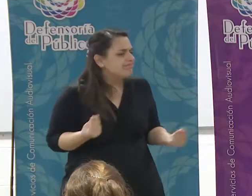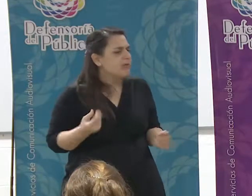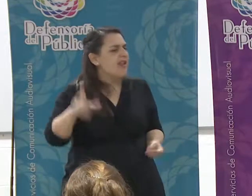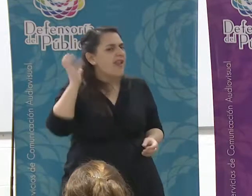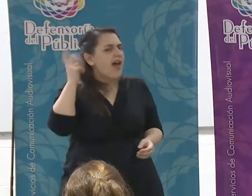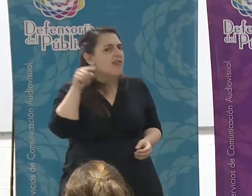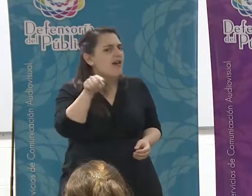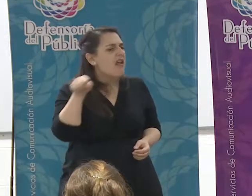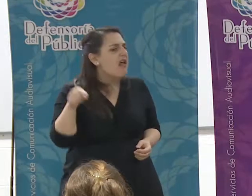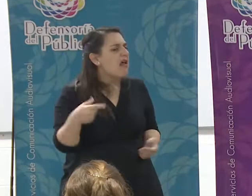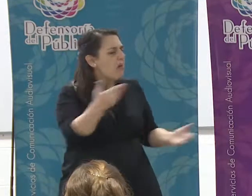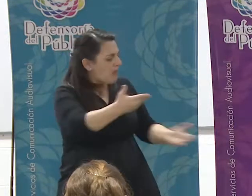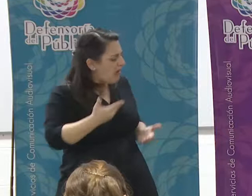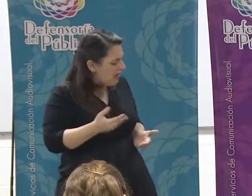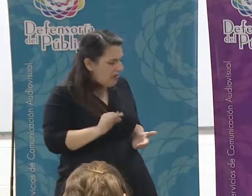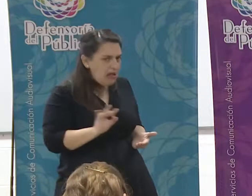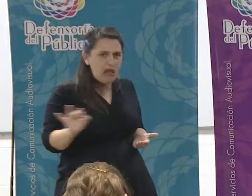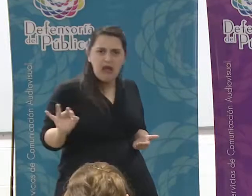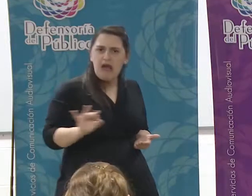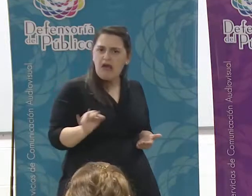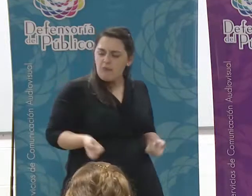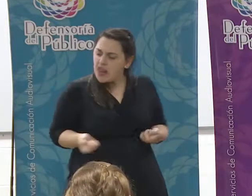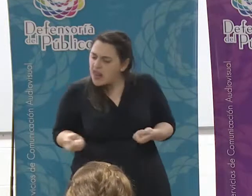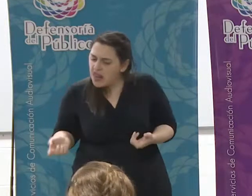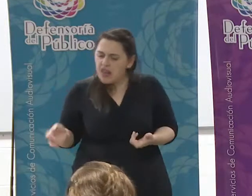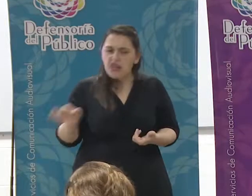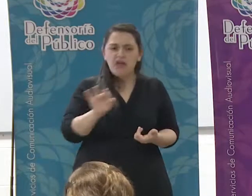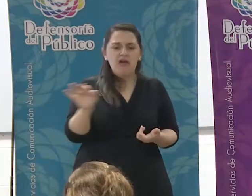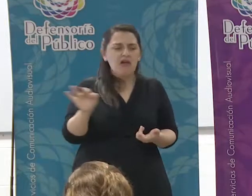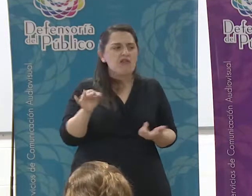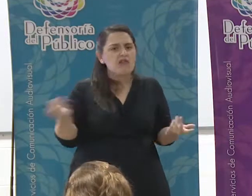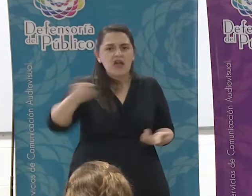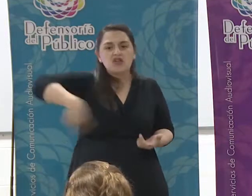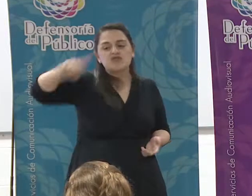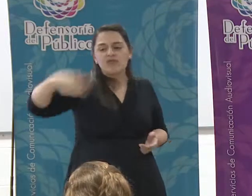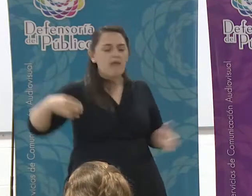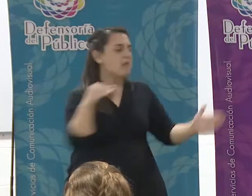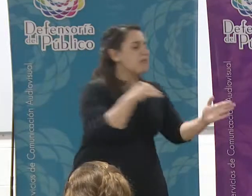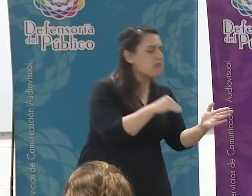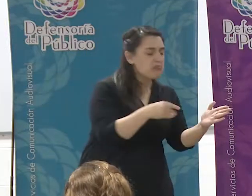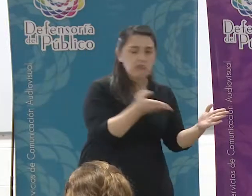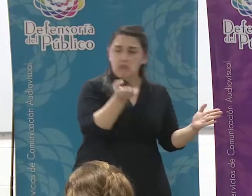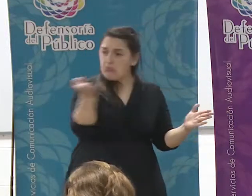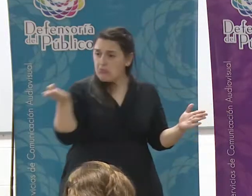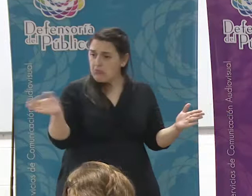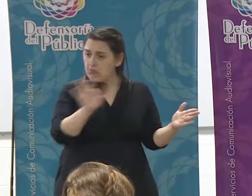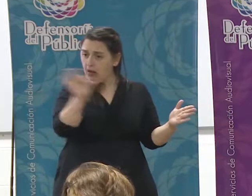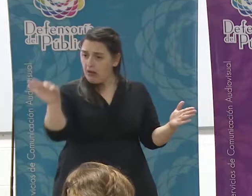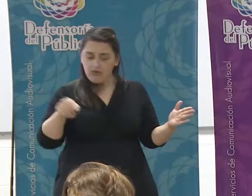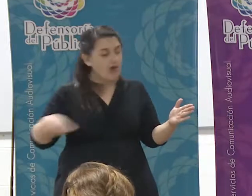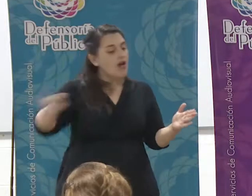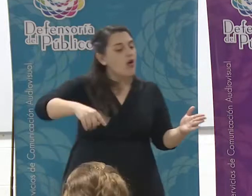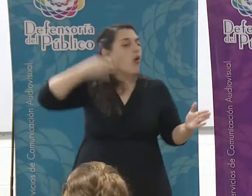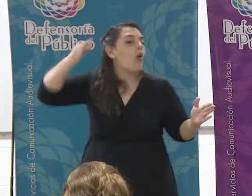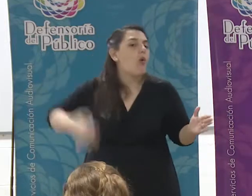las radios no le ha llegado esta intimación de poder, digamos, de tener que inscribirse y cumplir con una tasa